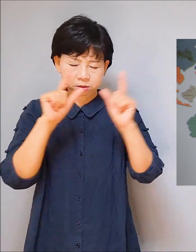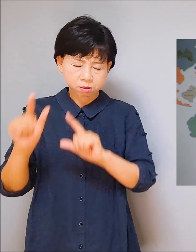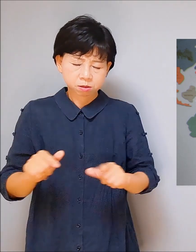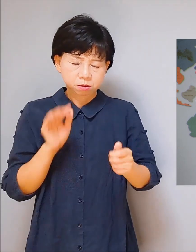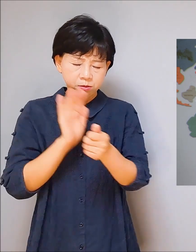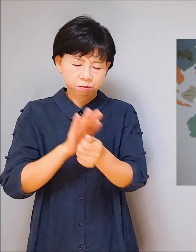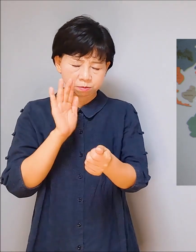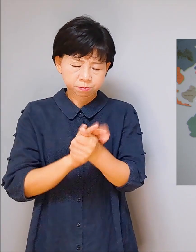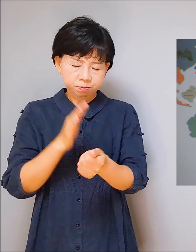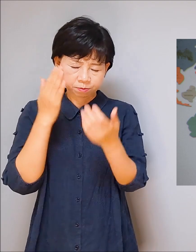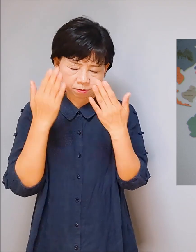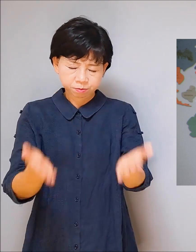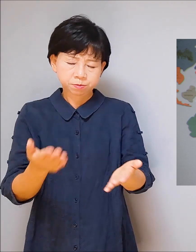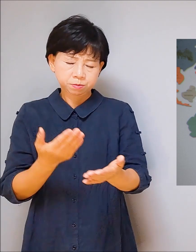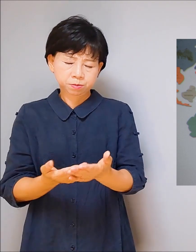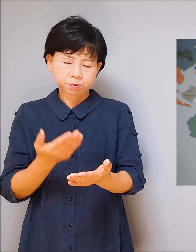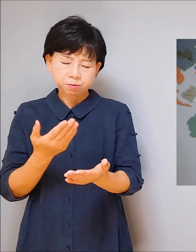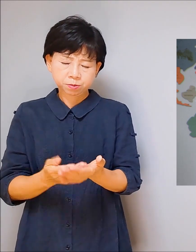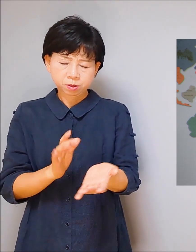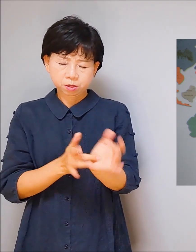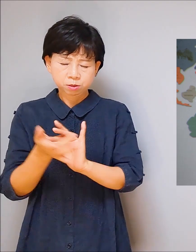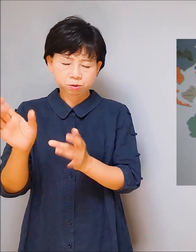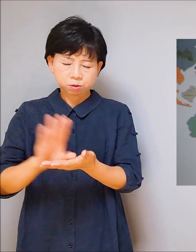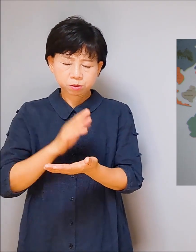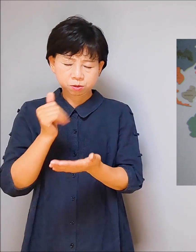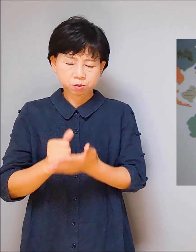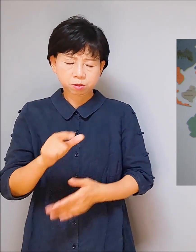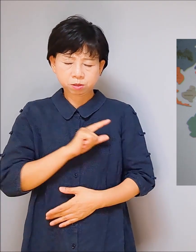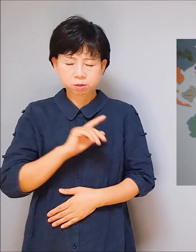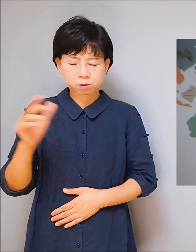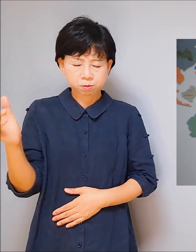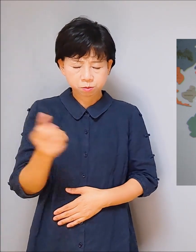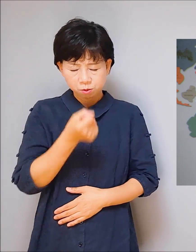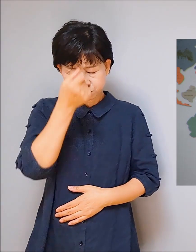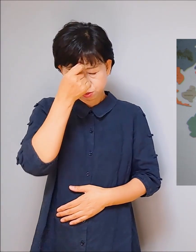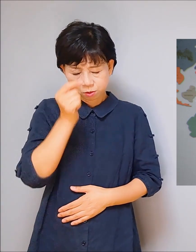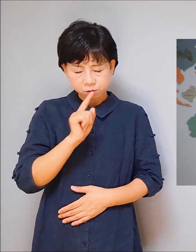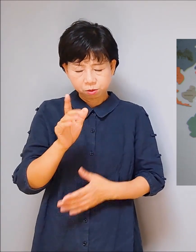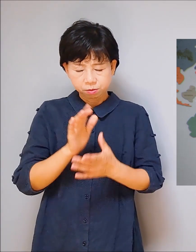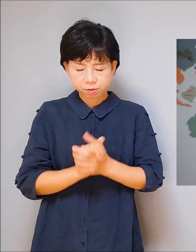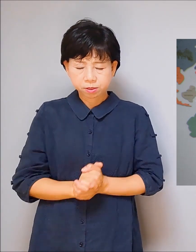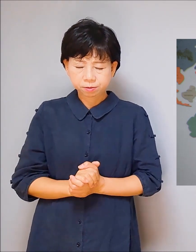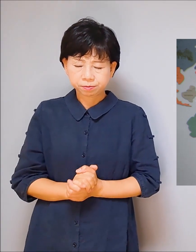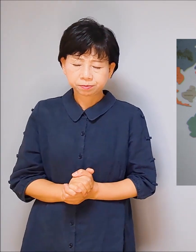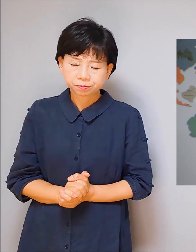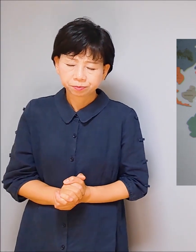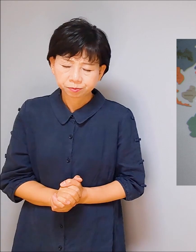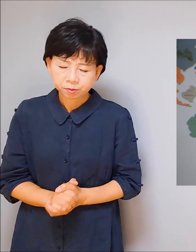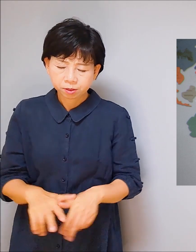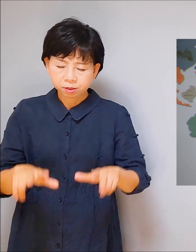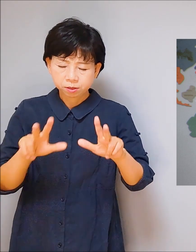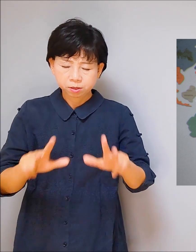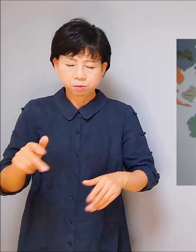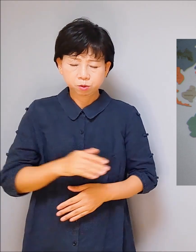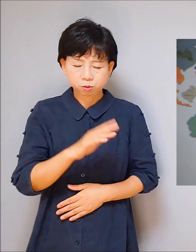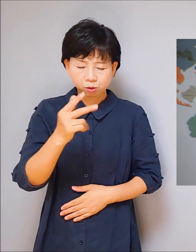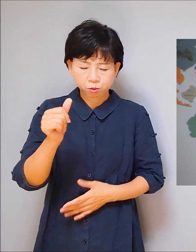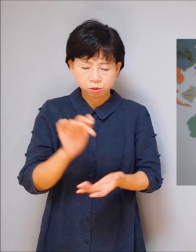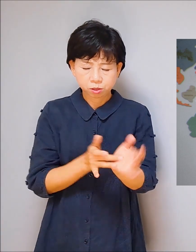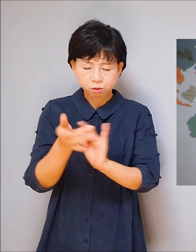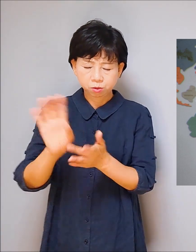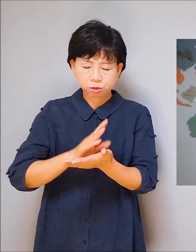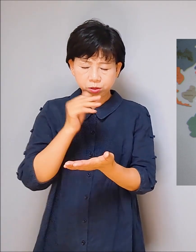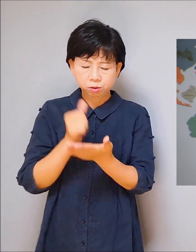주여 도와주시옵소서. 예수 그리스도의 이름으로 기도드립니다. 아멘. 지금은 우리 주